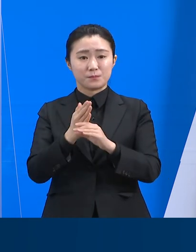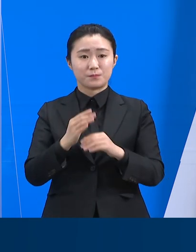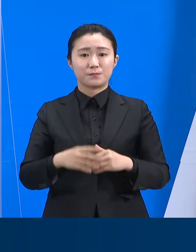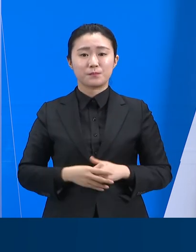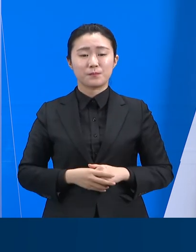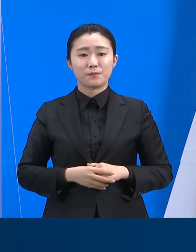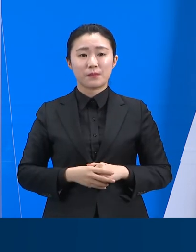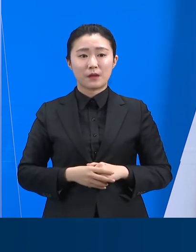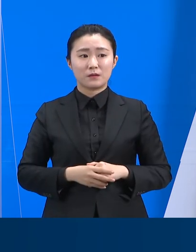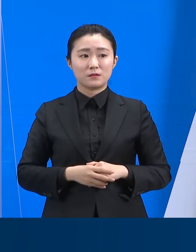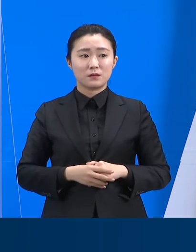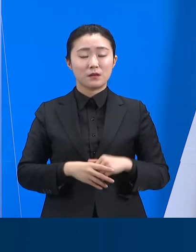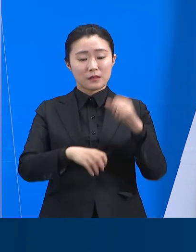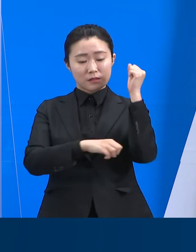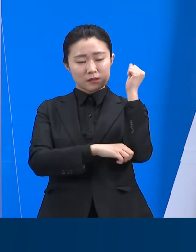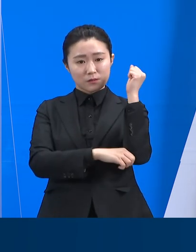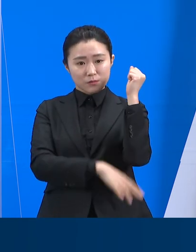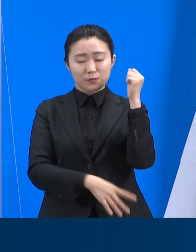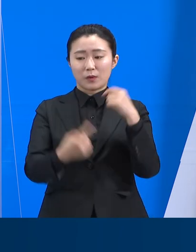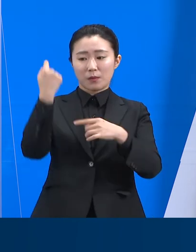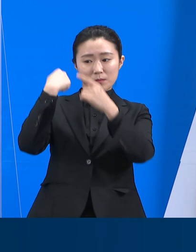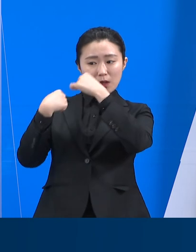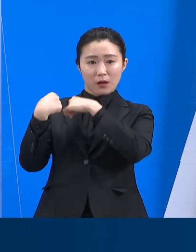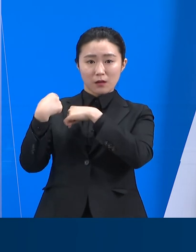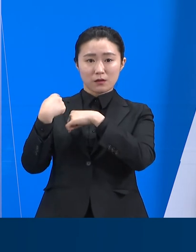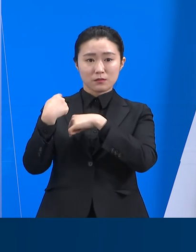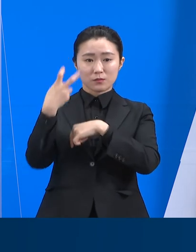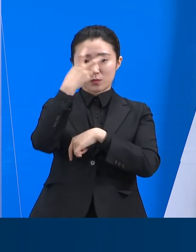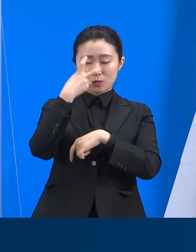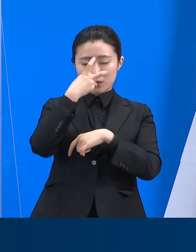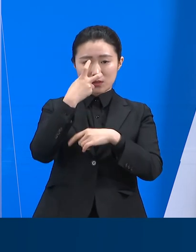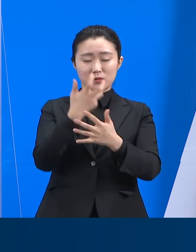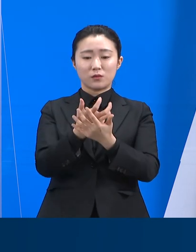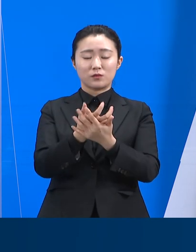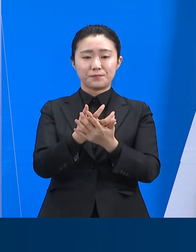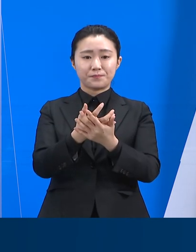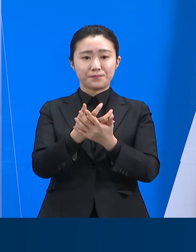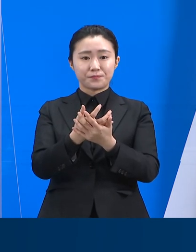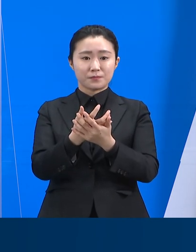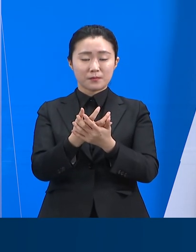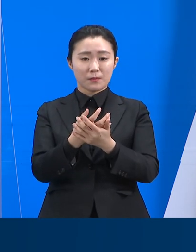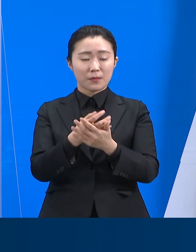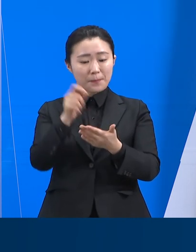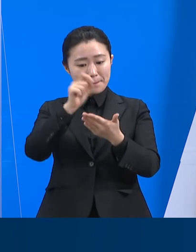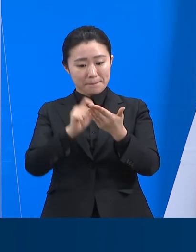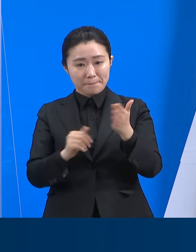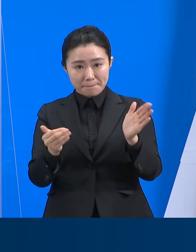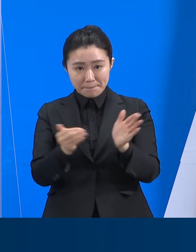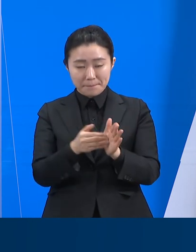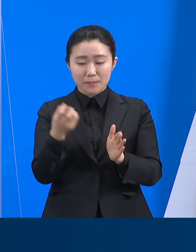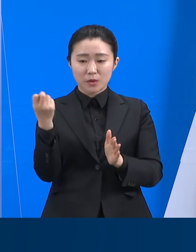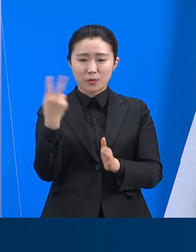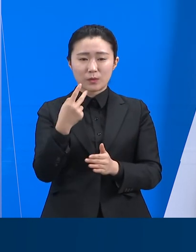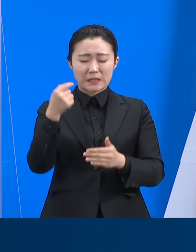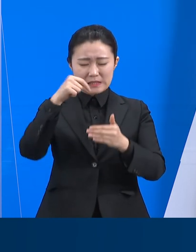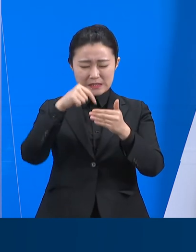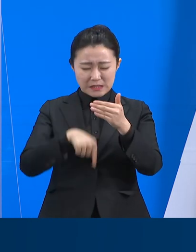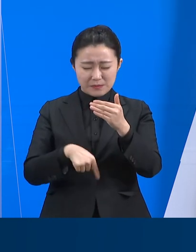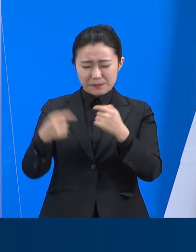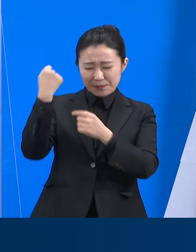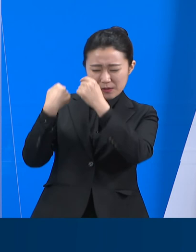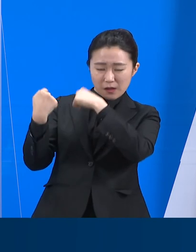기초역학조사서를 작성 완료하고 접촉자 파악, 이동 경로 조사 등 심층 역학조사도 진행할